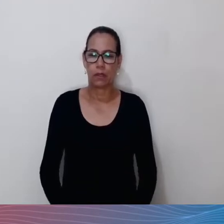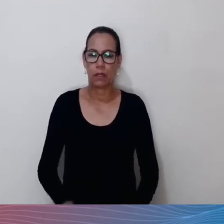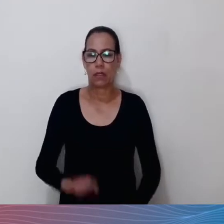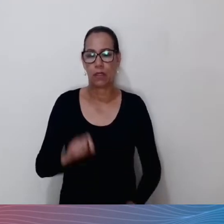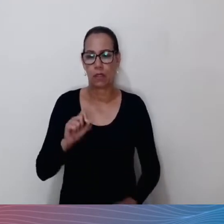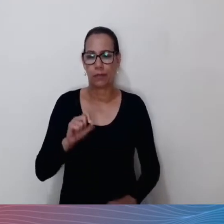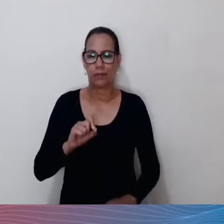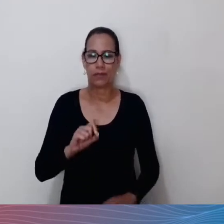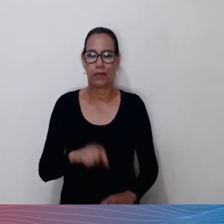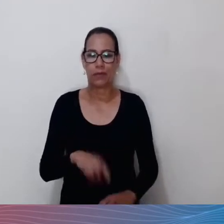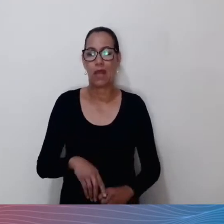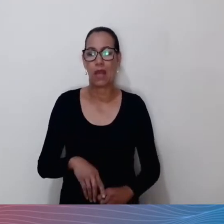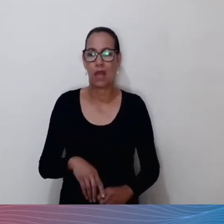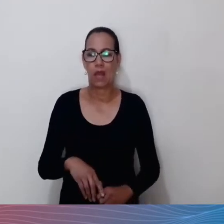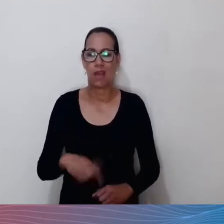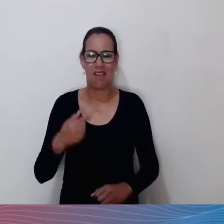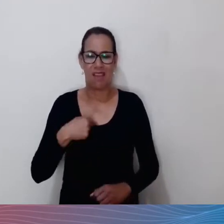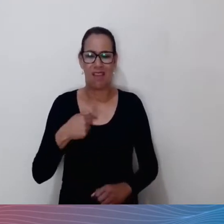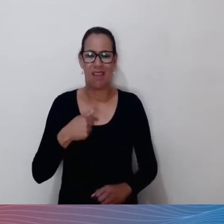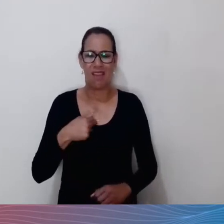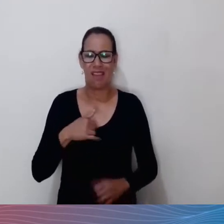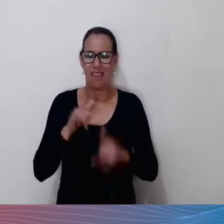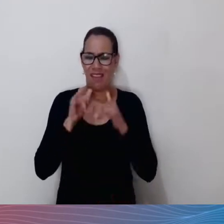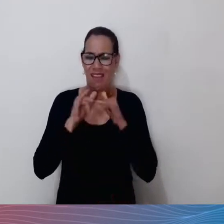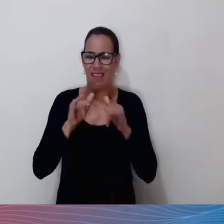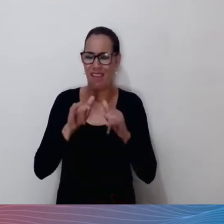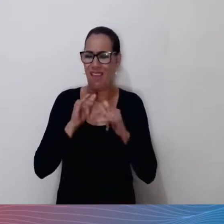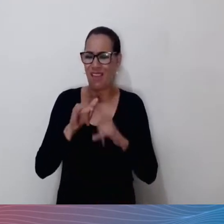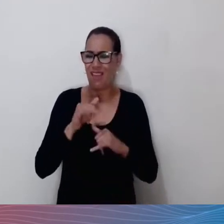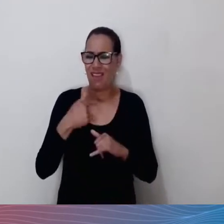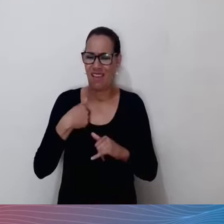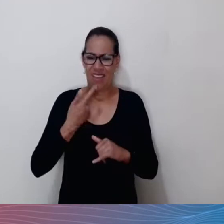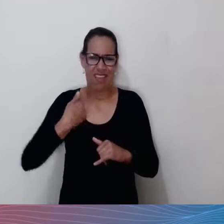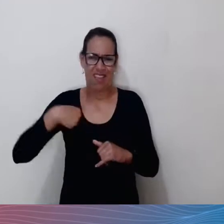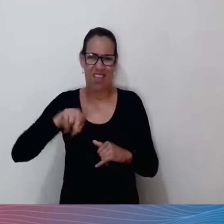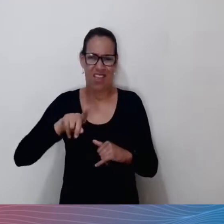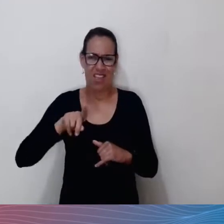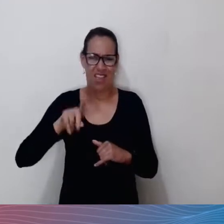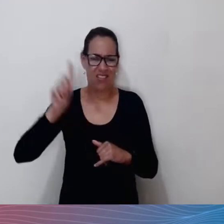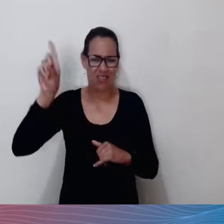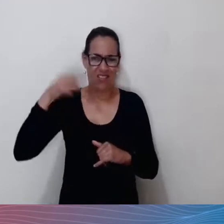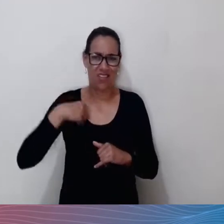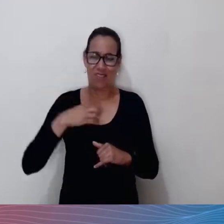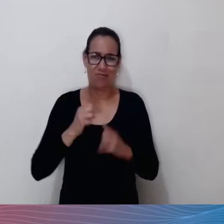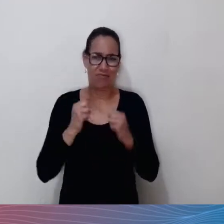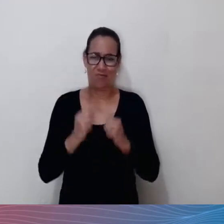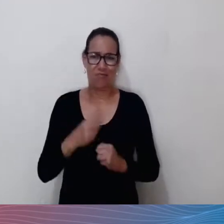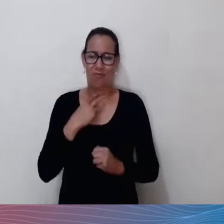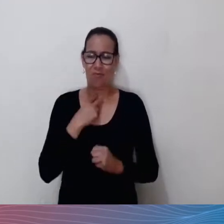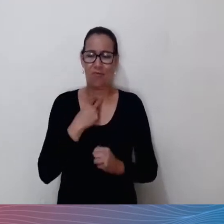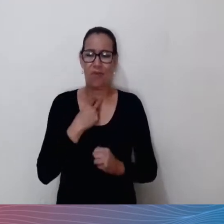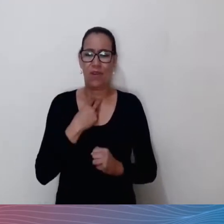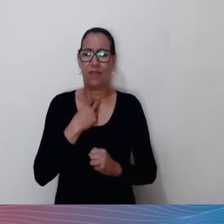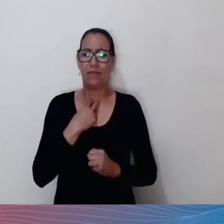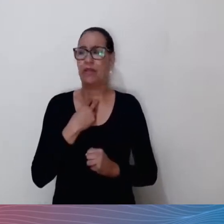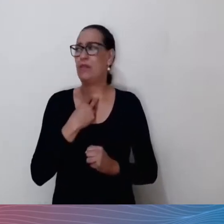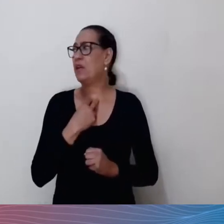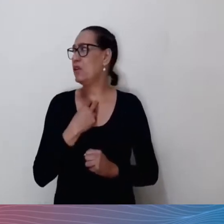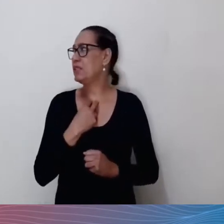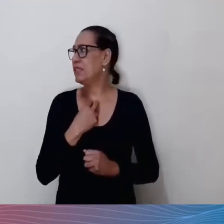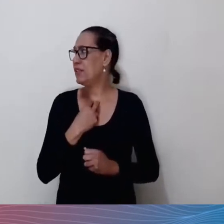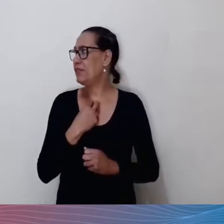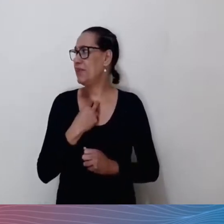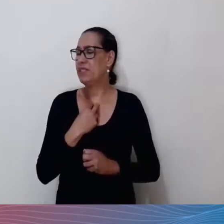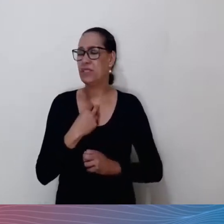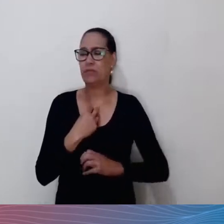não sou eu quem digo, eu sou enviado de Deus, eu não posso dizer isso. Mas outro é que testifica